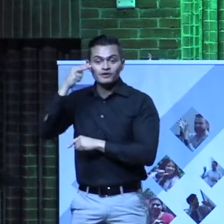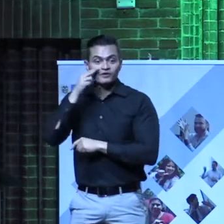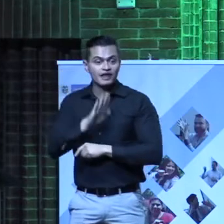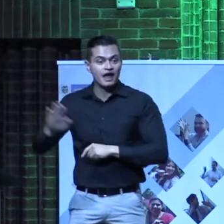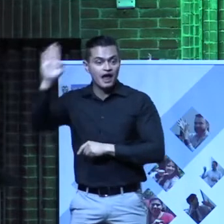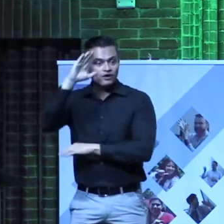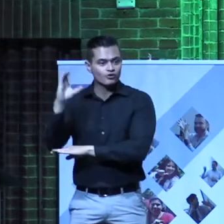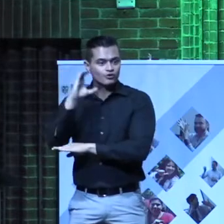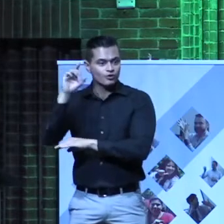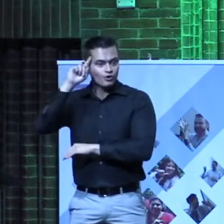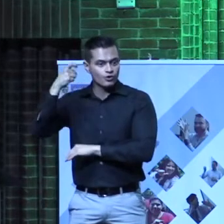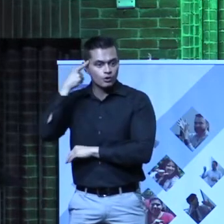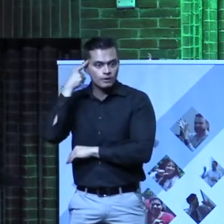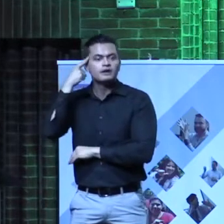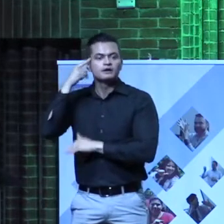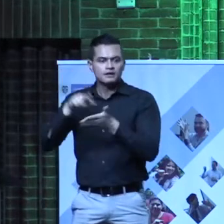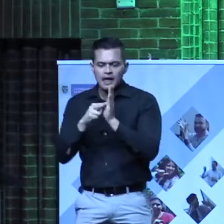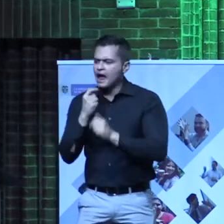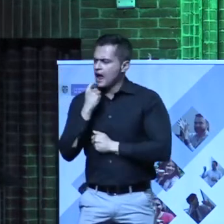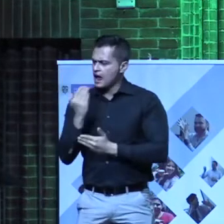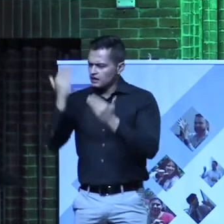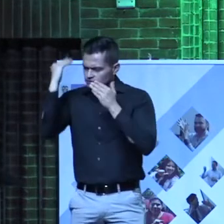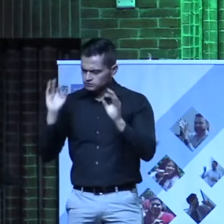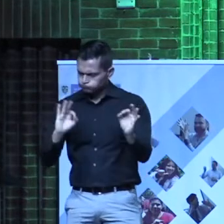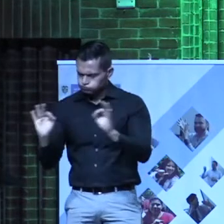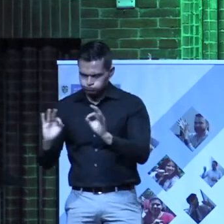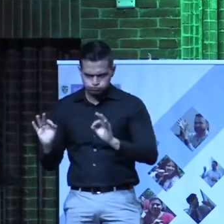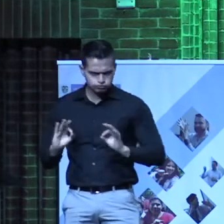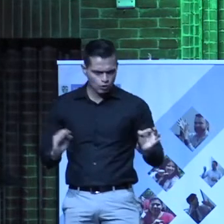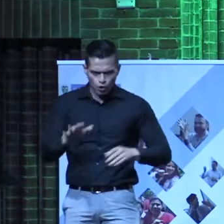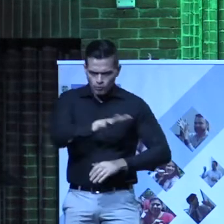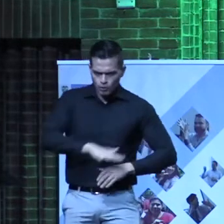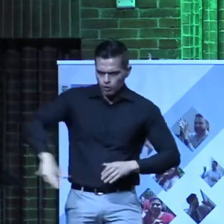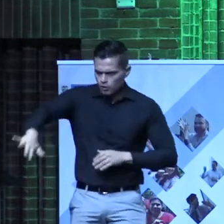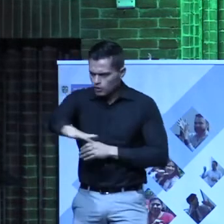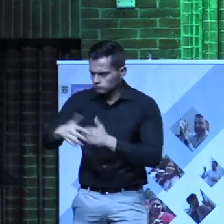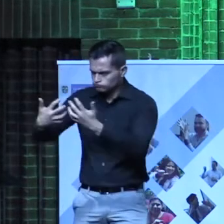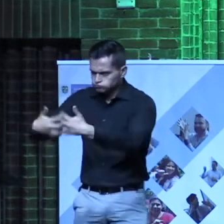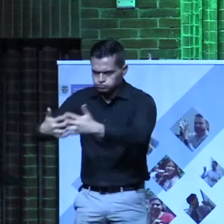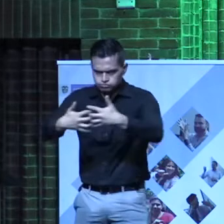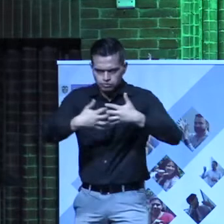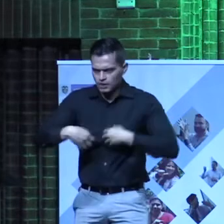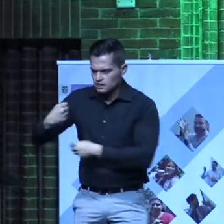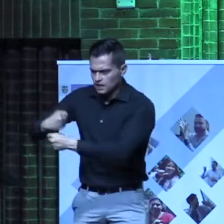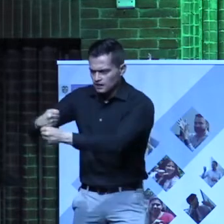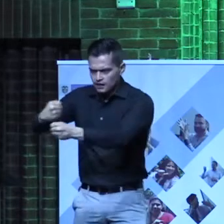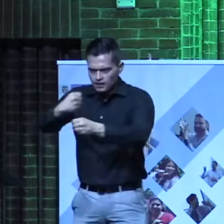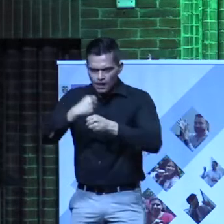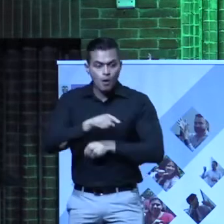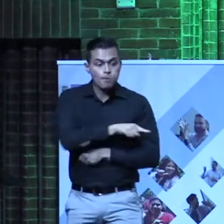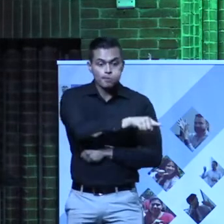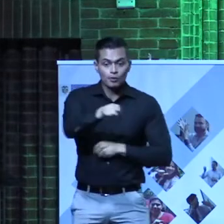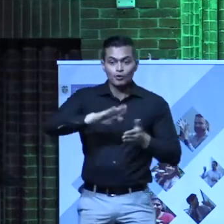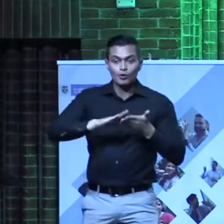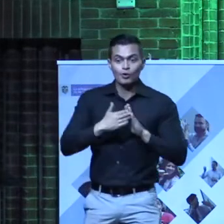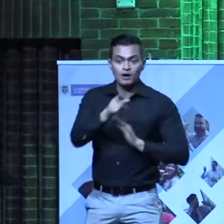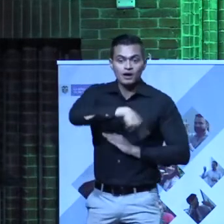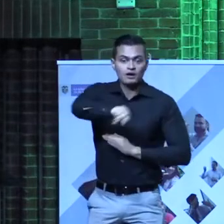organizar de mejor forma el mercado de trabajo, donde cualquier ciudadano colombiano pueda buscar